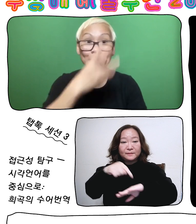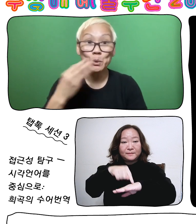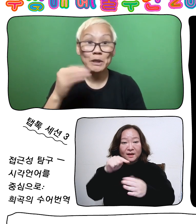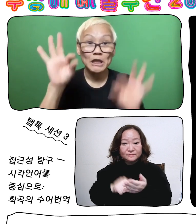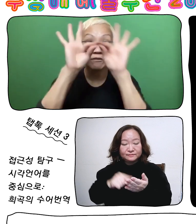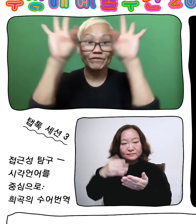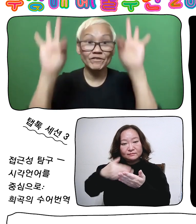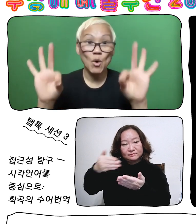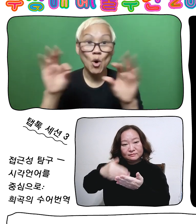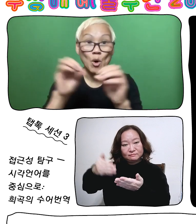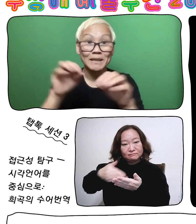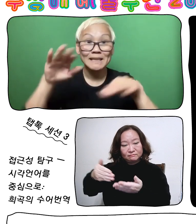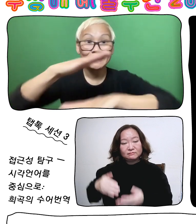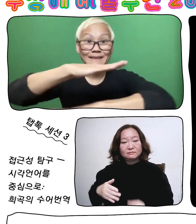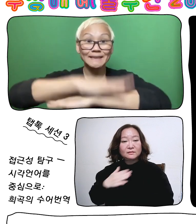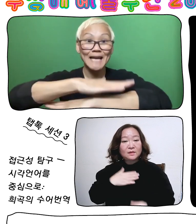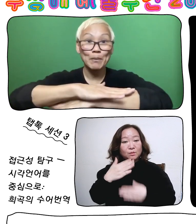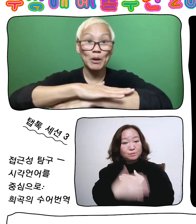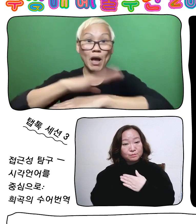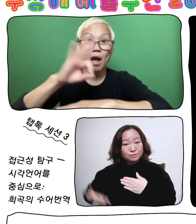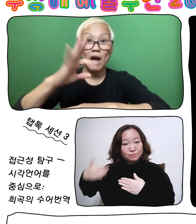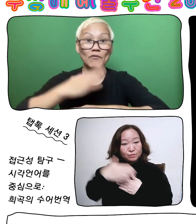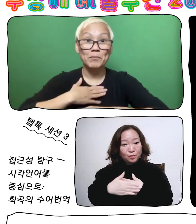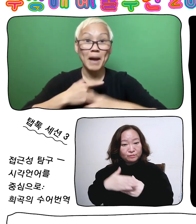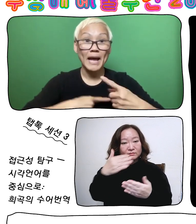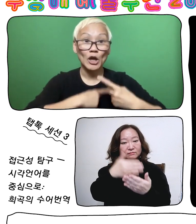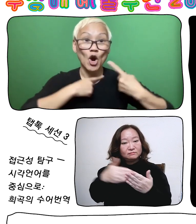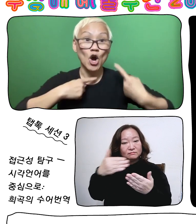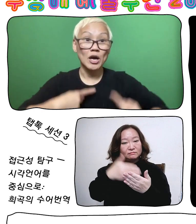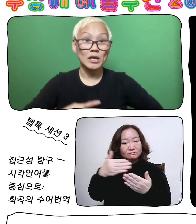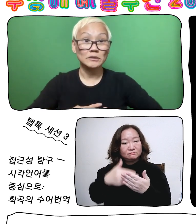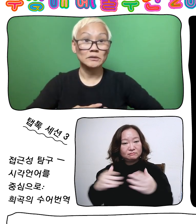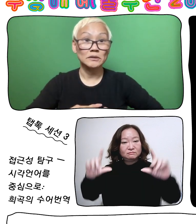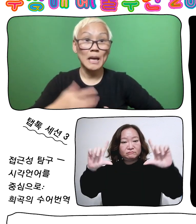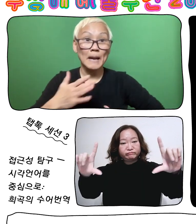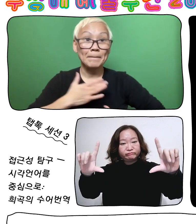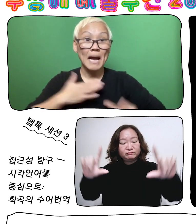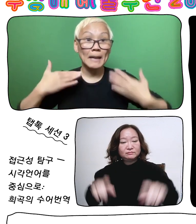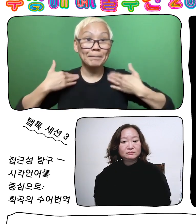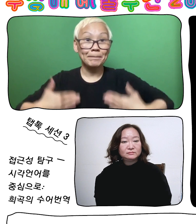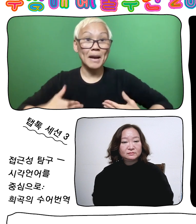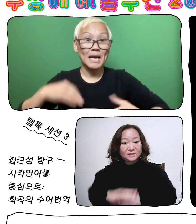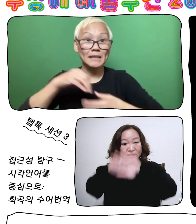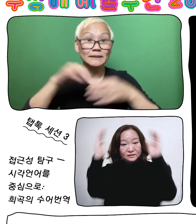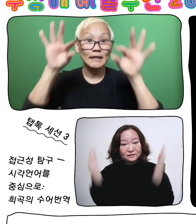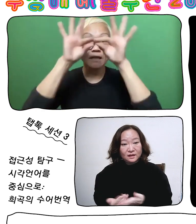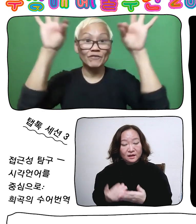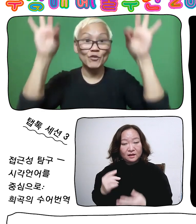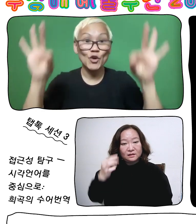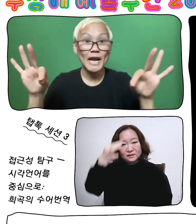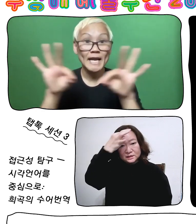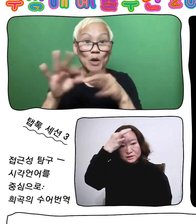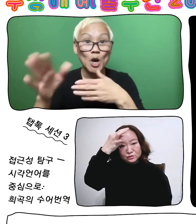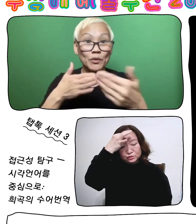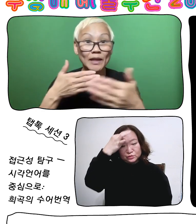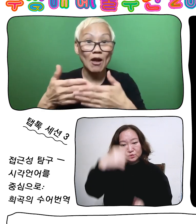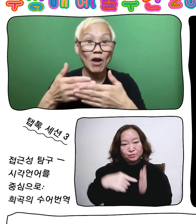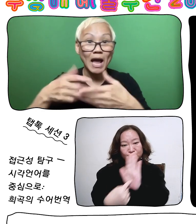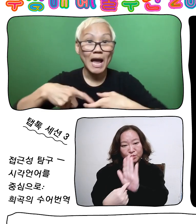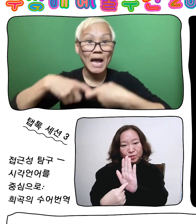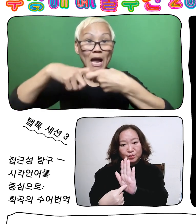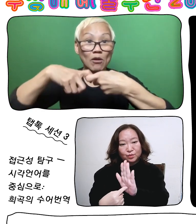당신의 아름다운 형체를 마음의 캔버스에 그리고 내 몸은 그림 거는 틀.